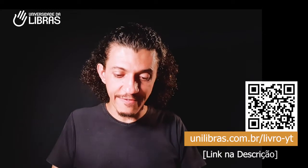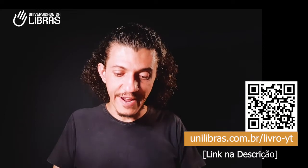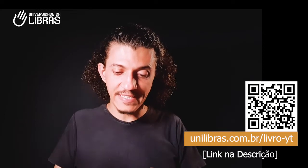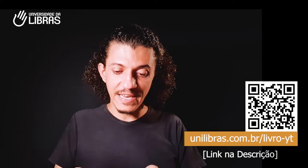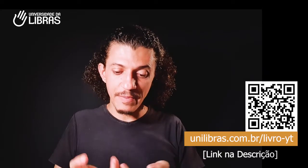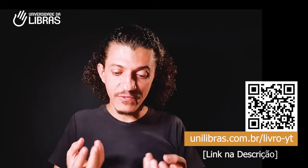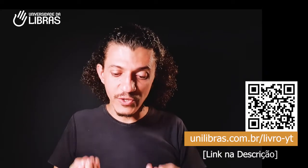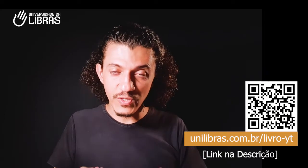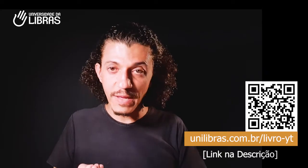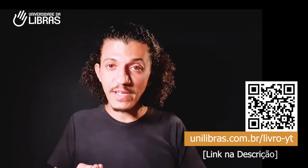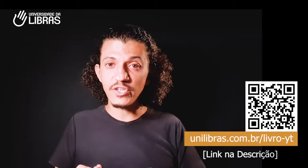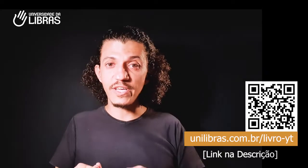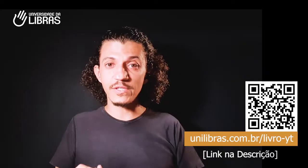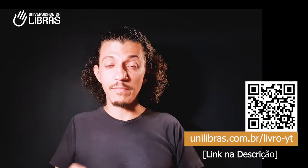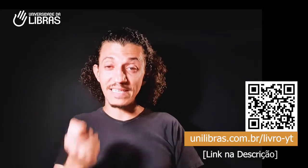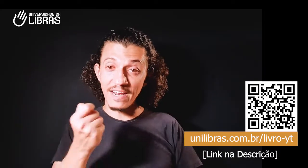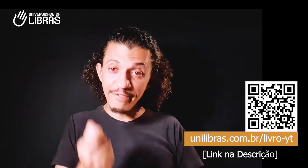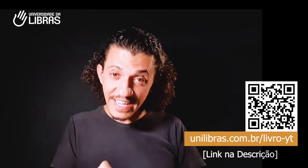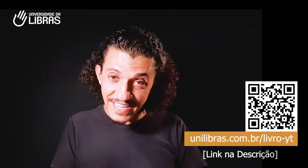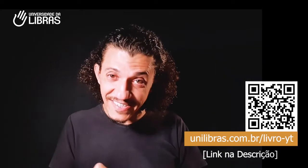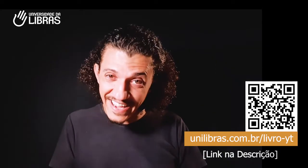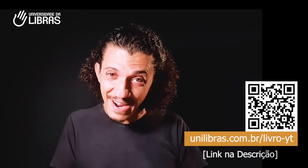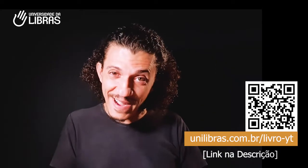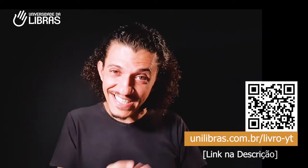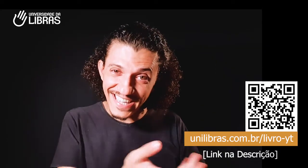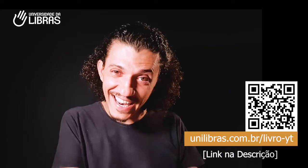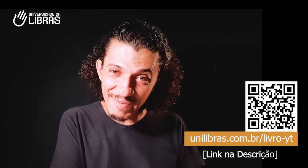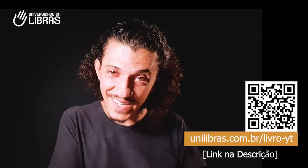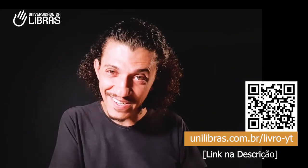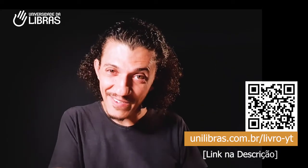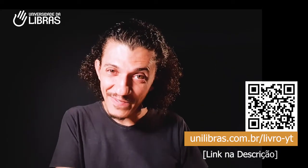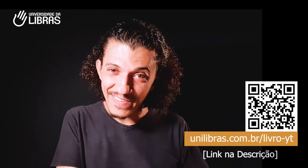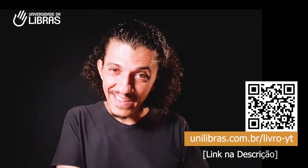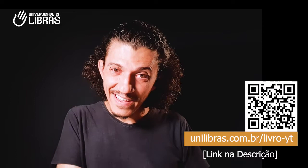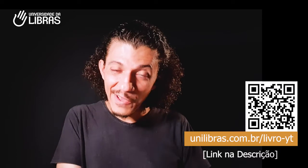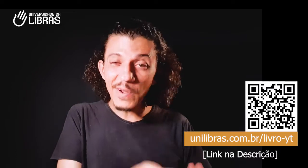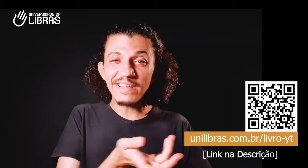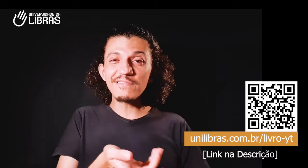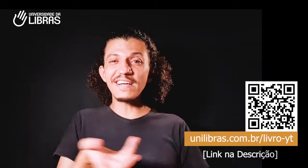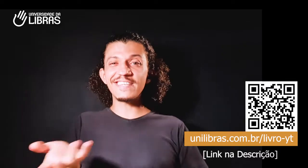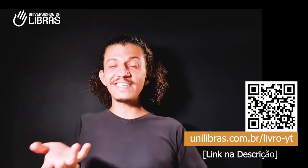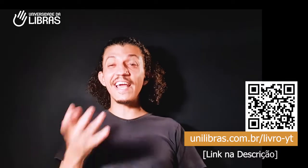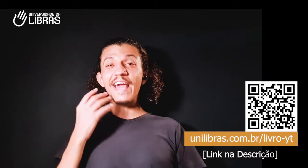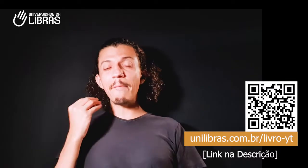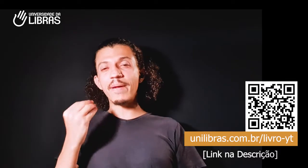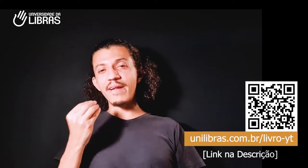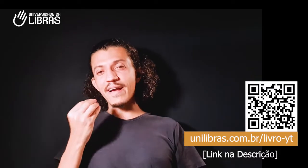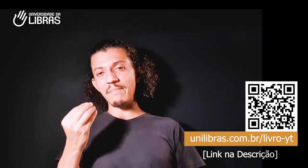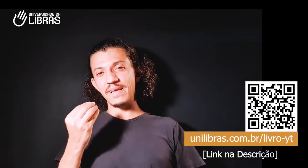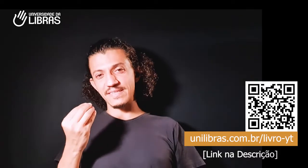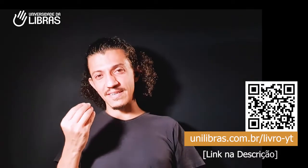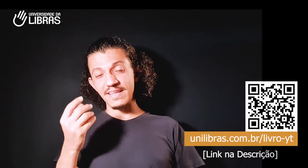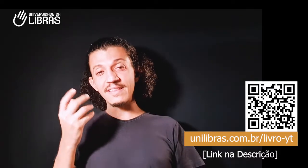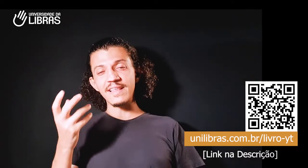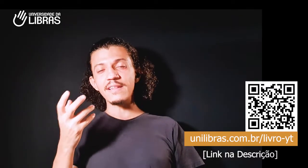montar essa frase em Libras foi justamente isso mas ela fez isso na gramática da Libras quando tem muita gente aí quebrando a cabeça tentando